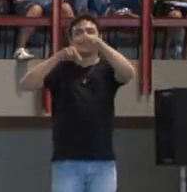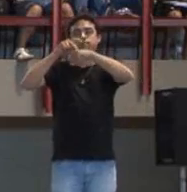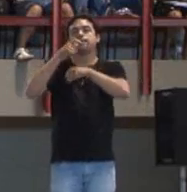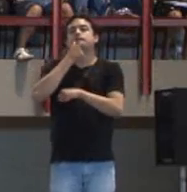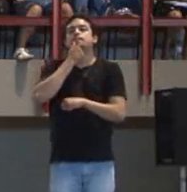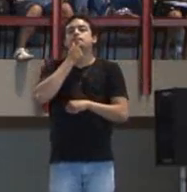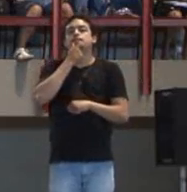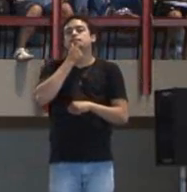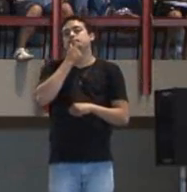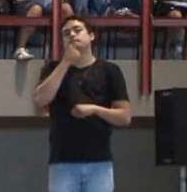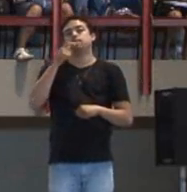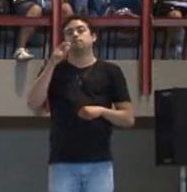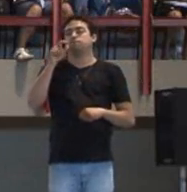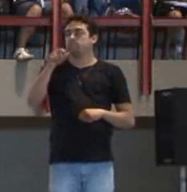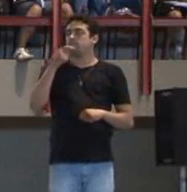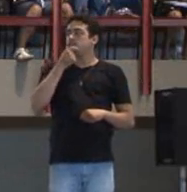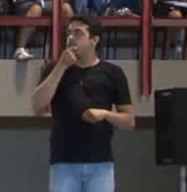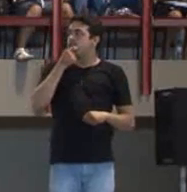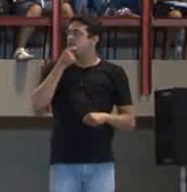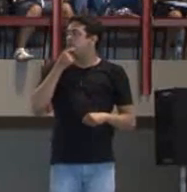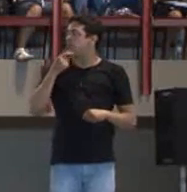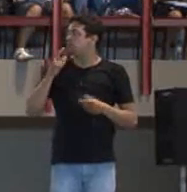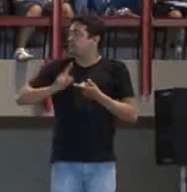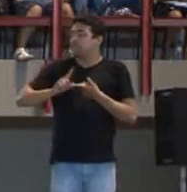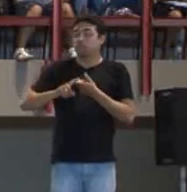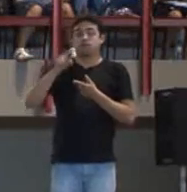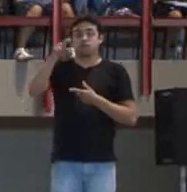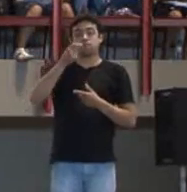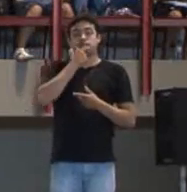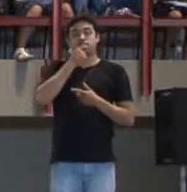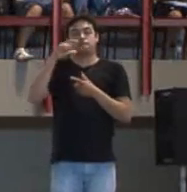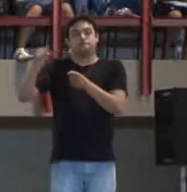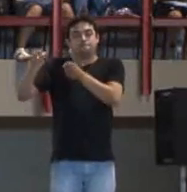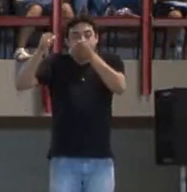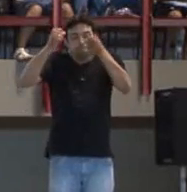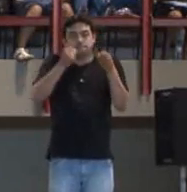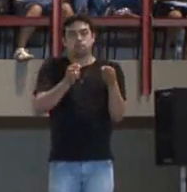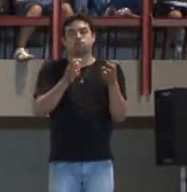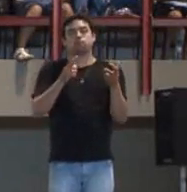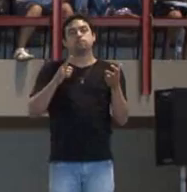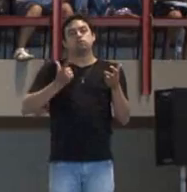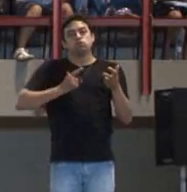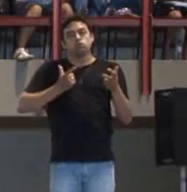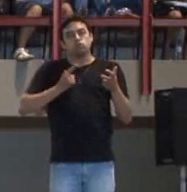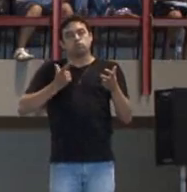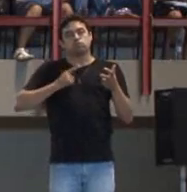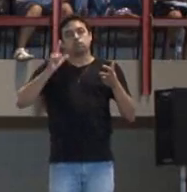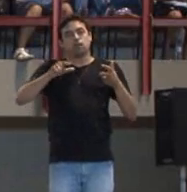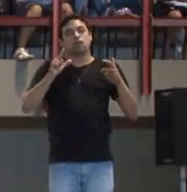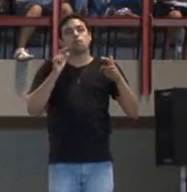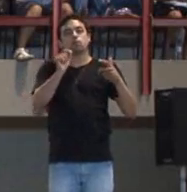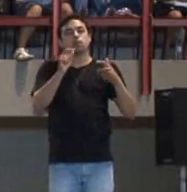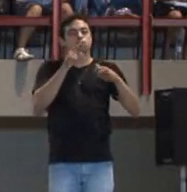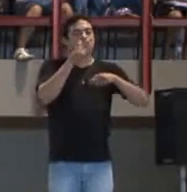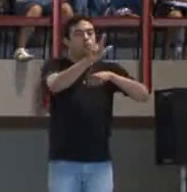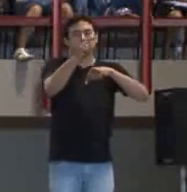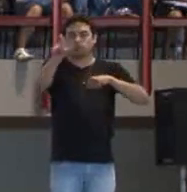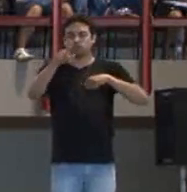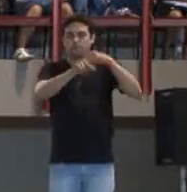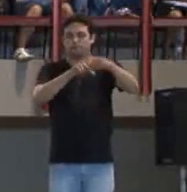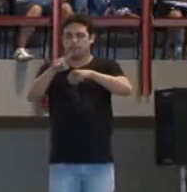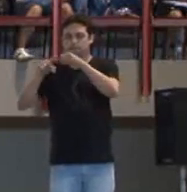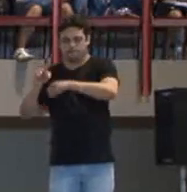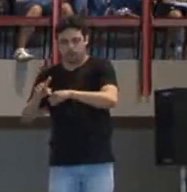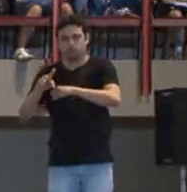Inglaterra até em citações aqui do próprio Daniel você vê que ela tinha um poder tão grande que ela comandava outras Nações